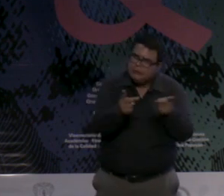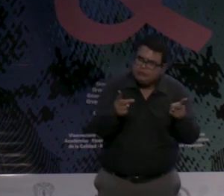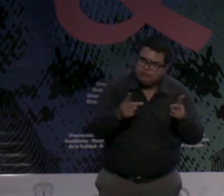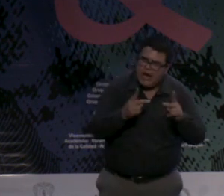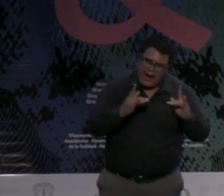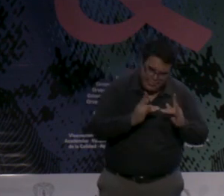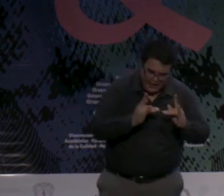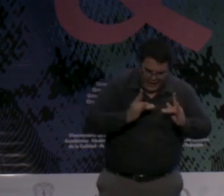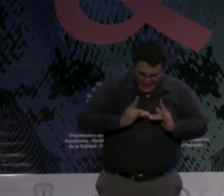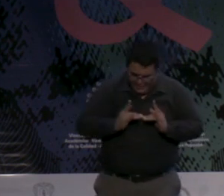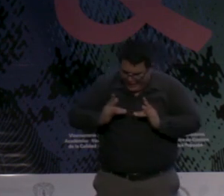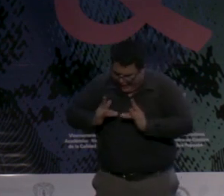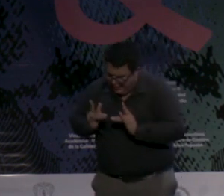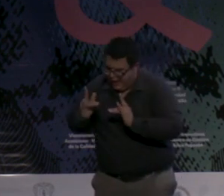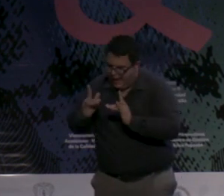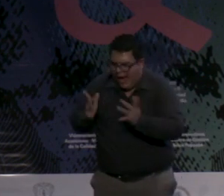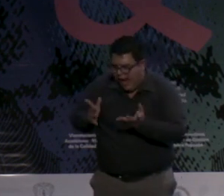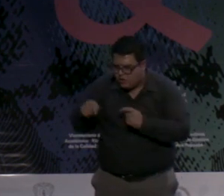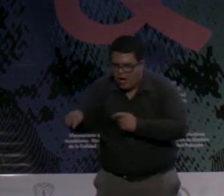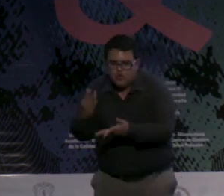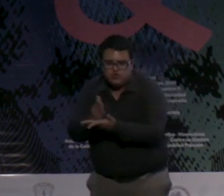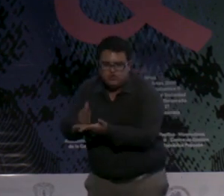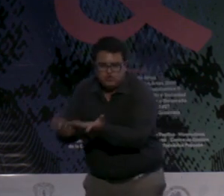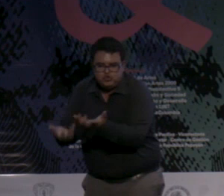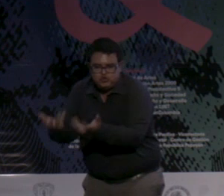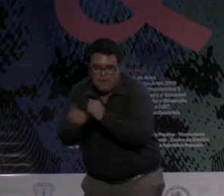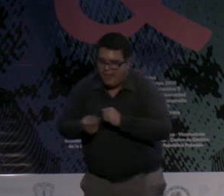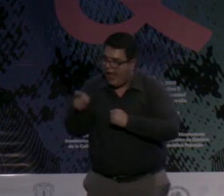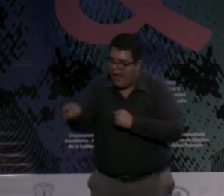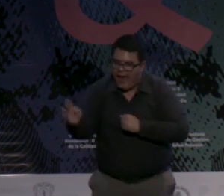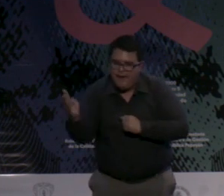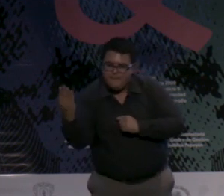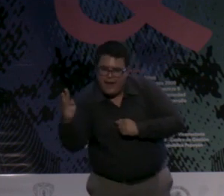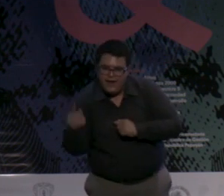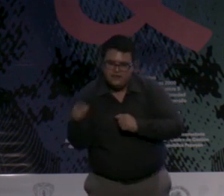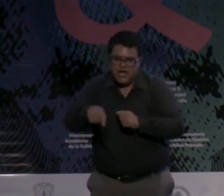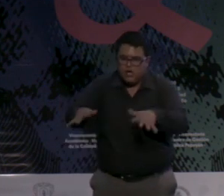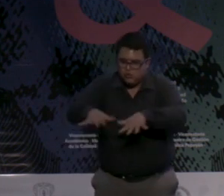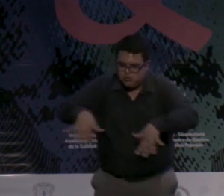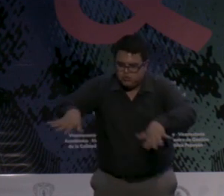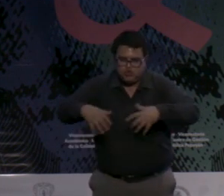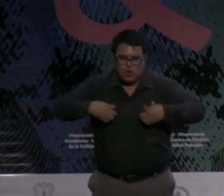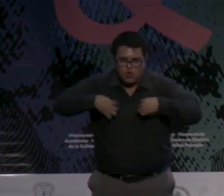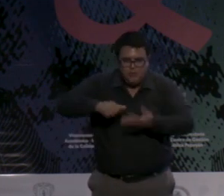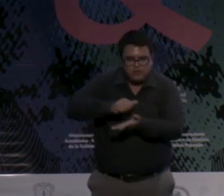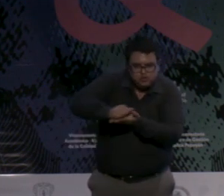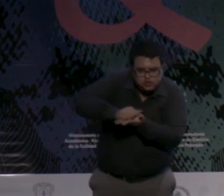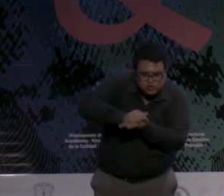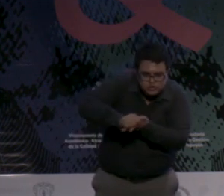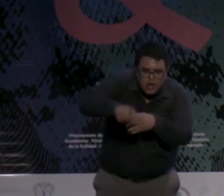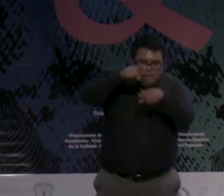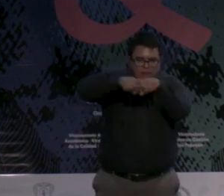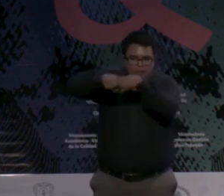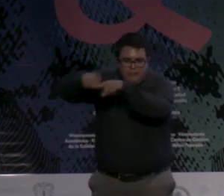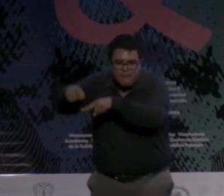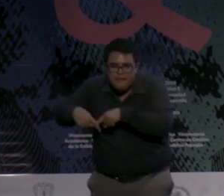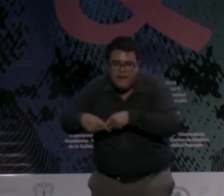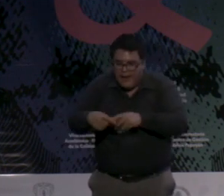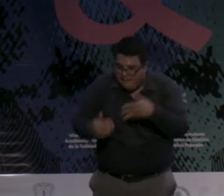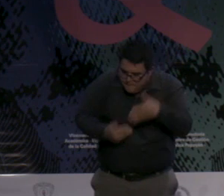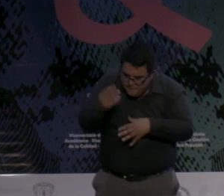pero también como otra cosa. Estas casas, volviendo al dibujo de Uma y de Felipe, son pensadas de adentro para afuera, no fueron proyectadas